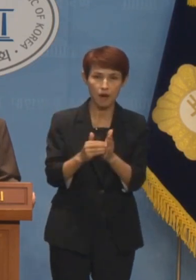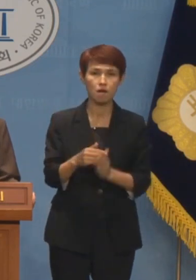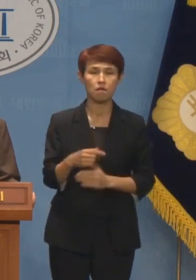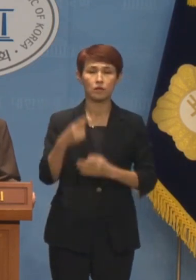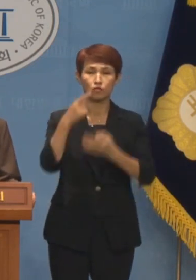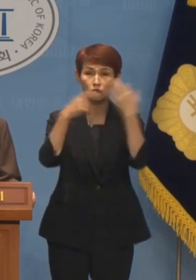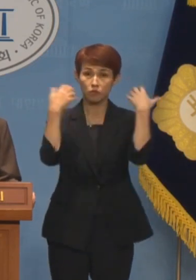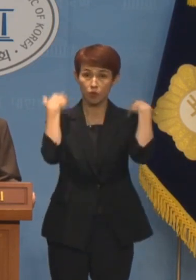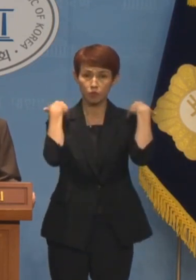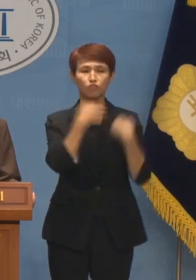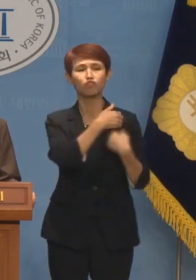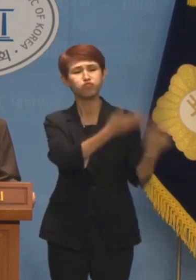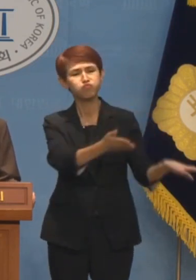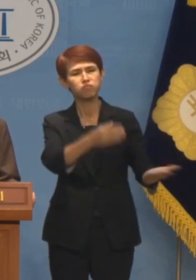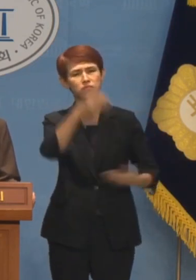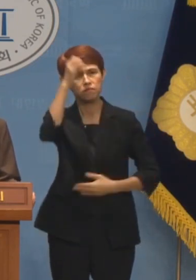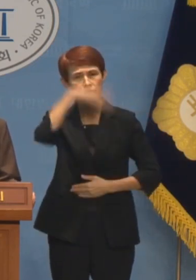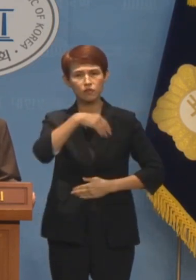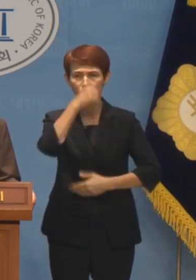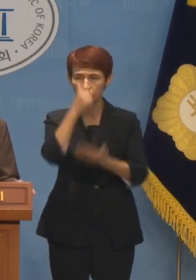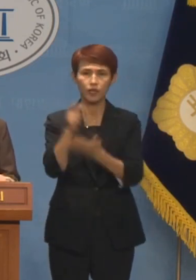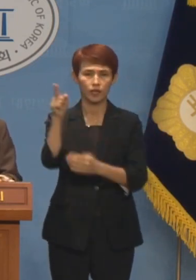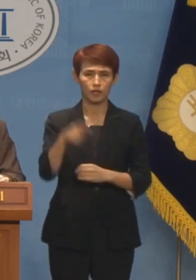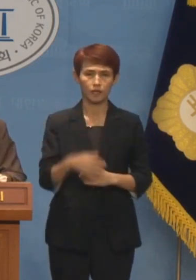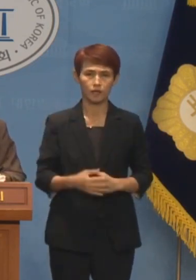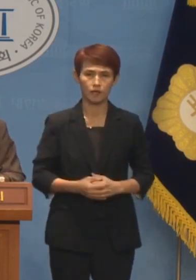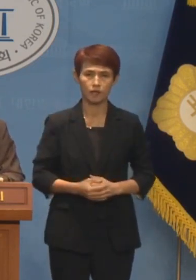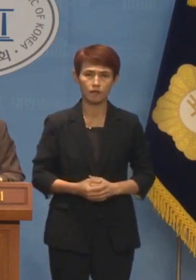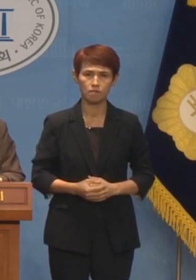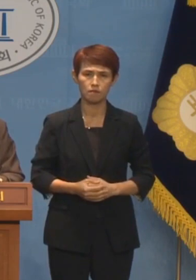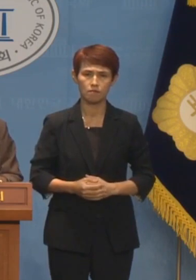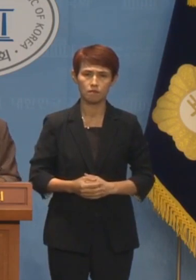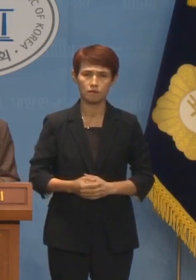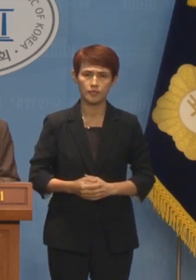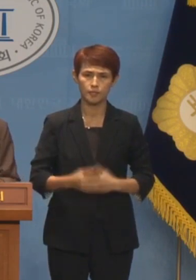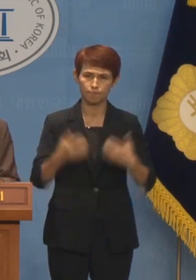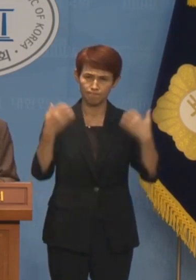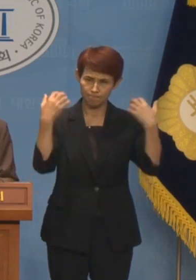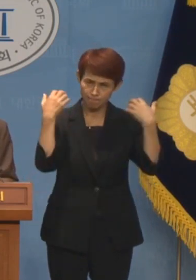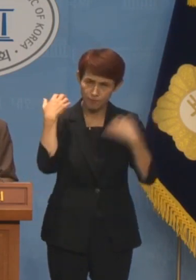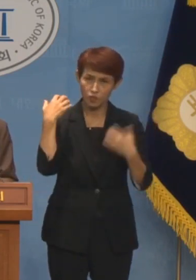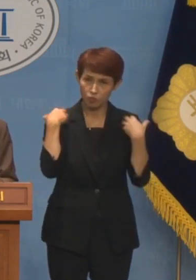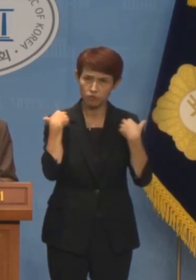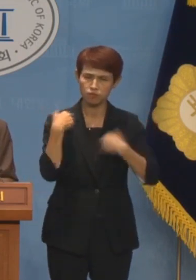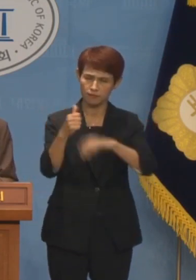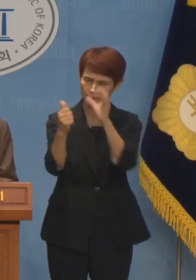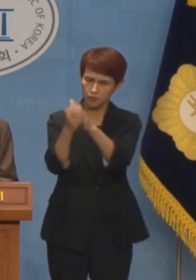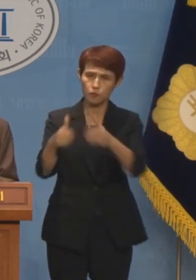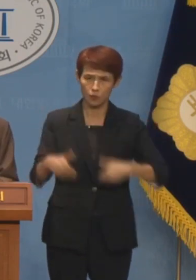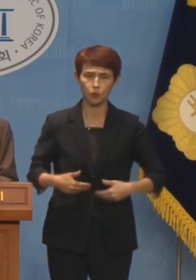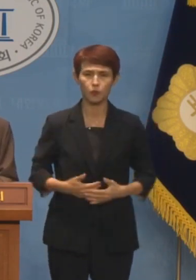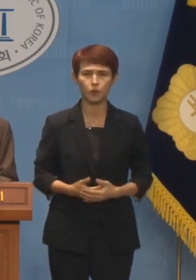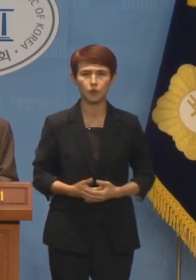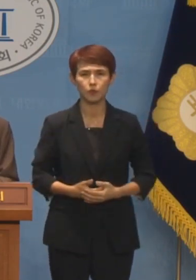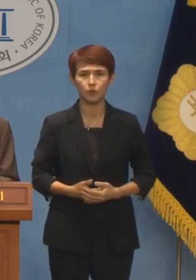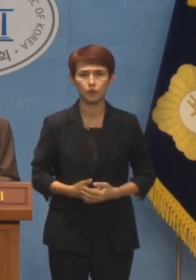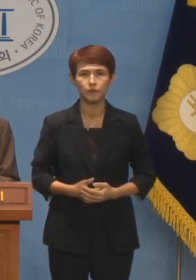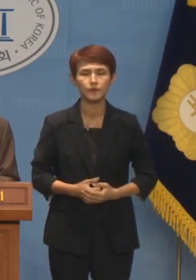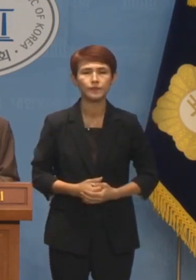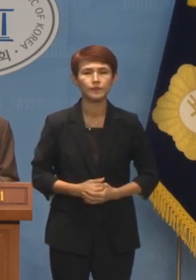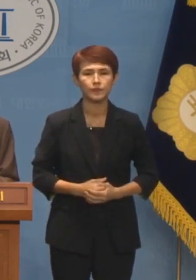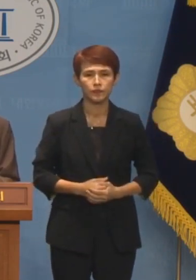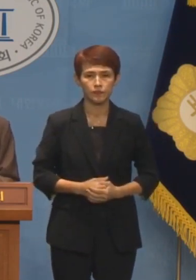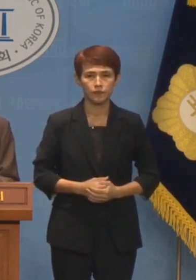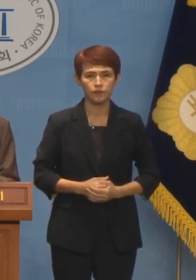방조범입니다. 이 책임에 대해 결코 자유로울 수 없을 것임을 엄중히 경고합니다. 마지막 문단만 다시